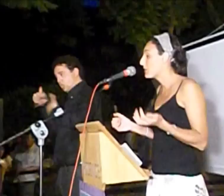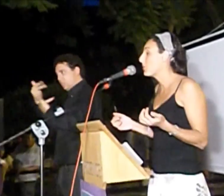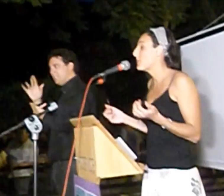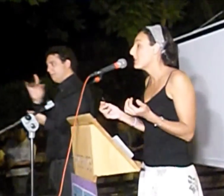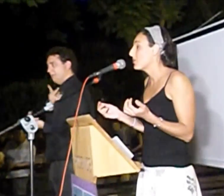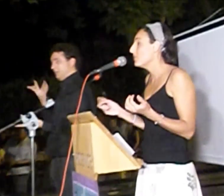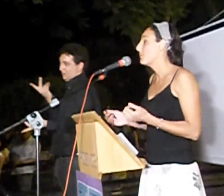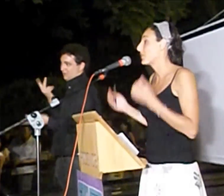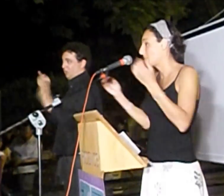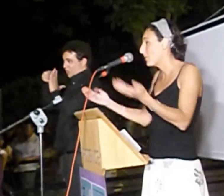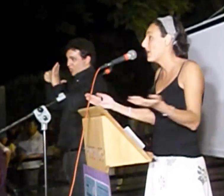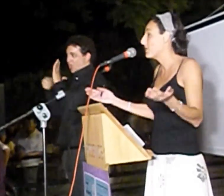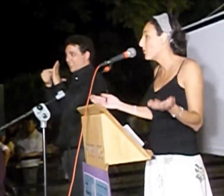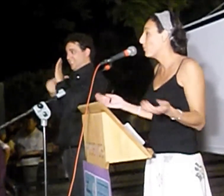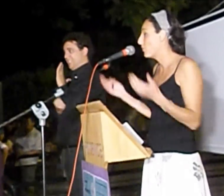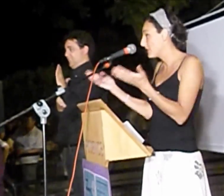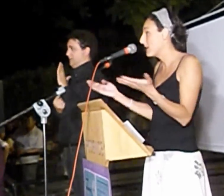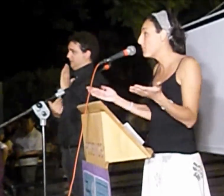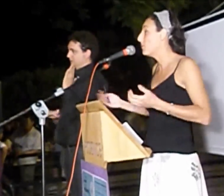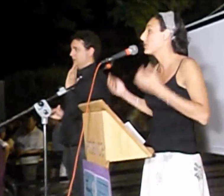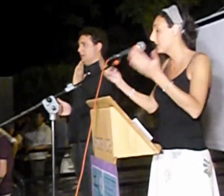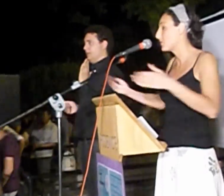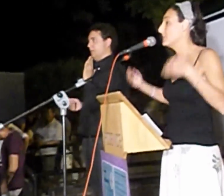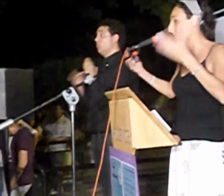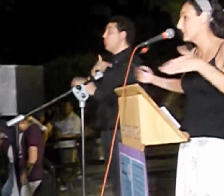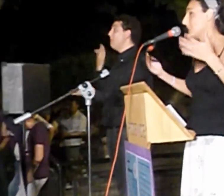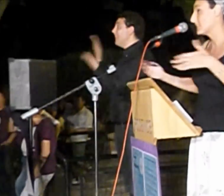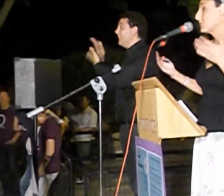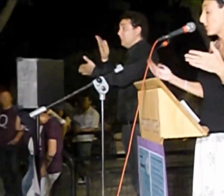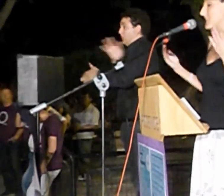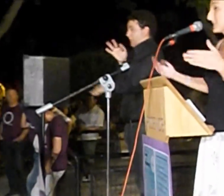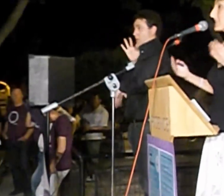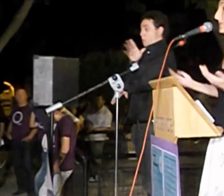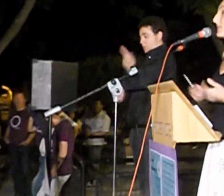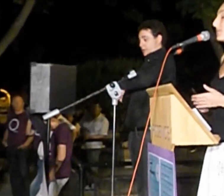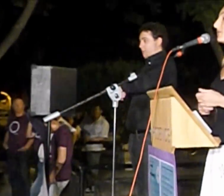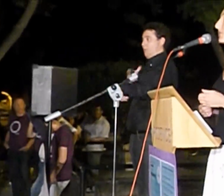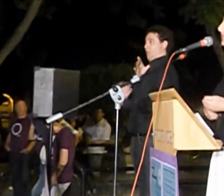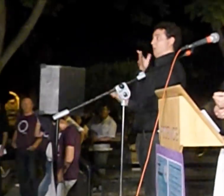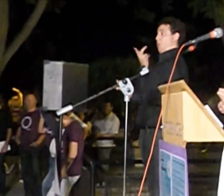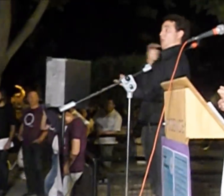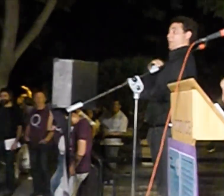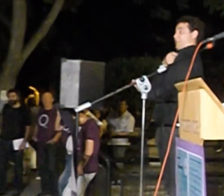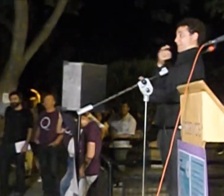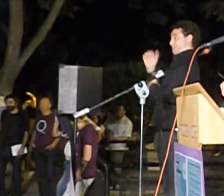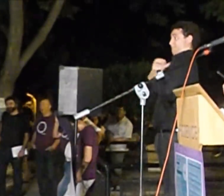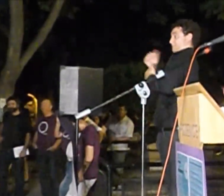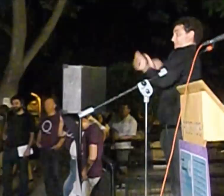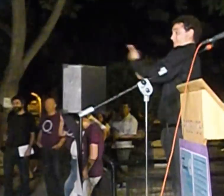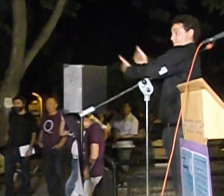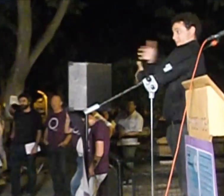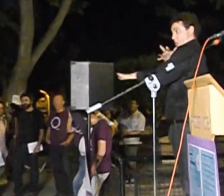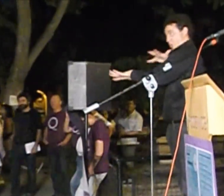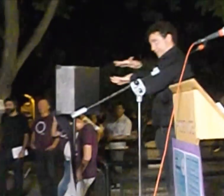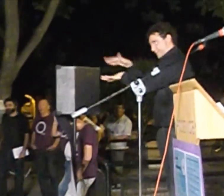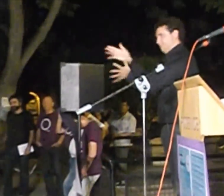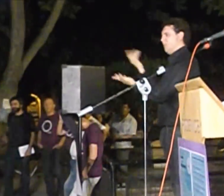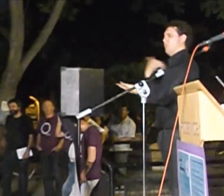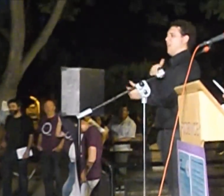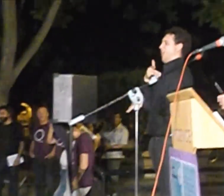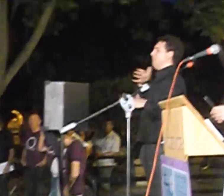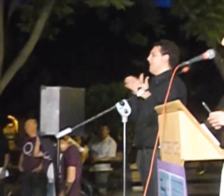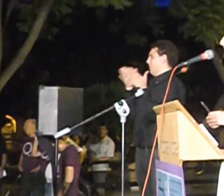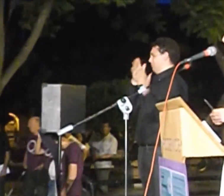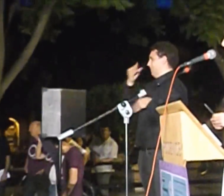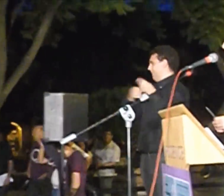yo todavía no lo he pedido porque no ha habido tiempo porque las comisiones los comités están empezando a funcionar pero tengo compañeros que ya lo han hecho